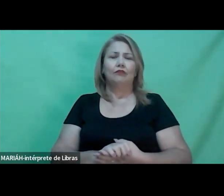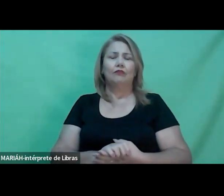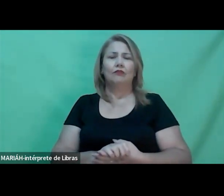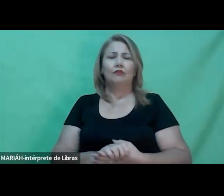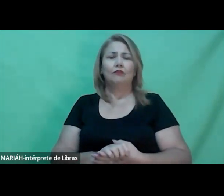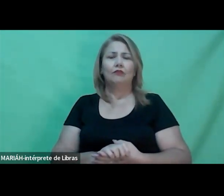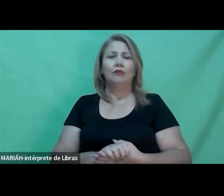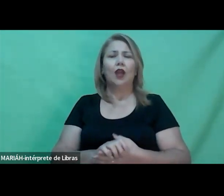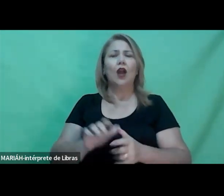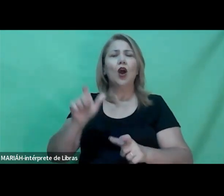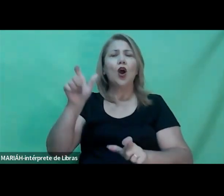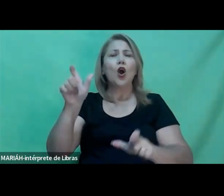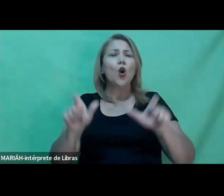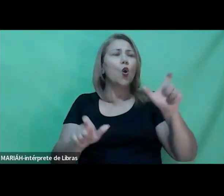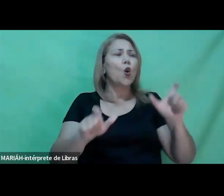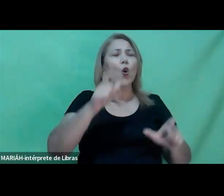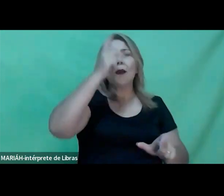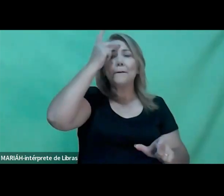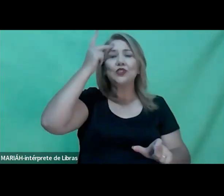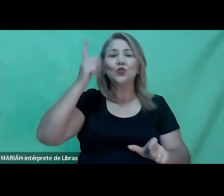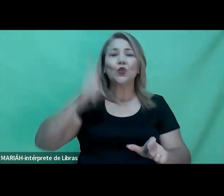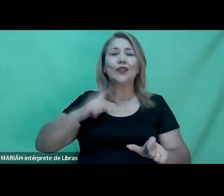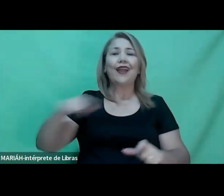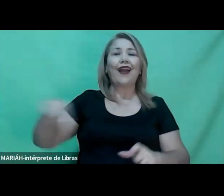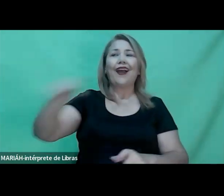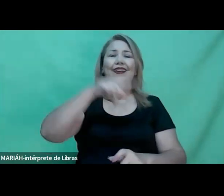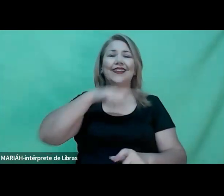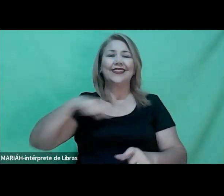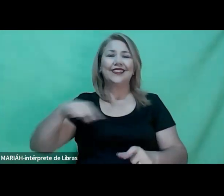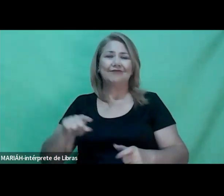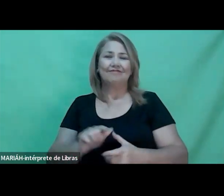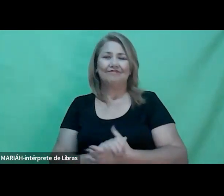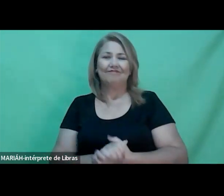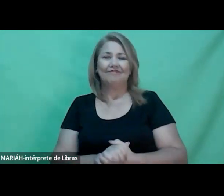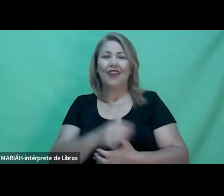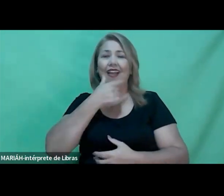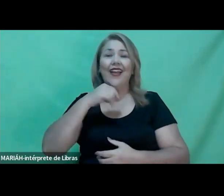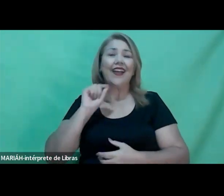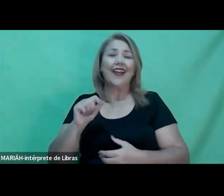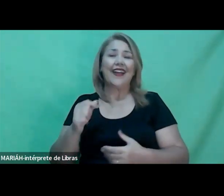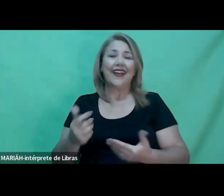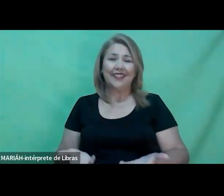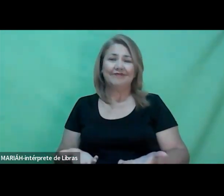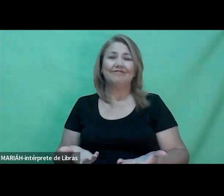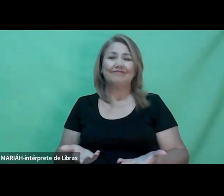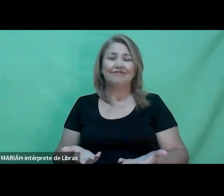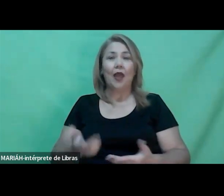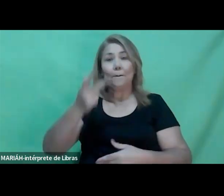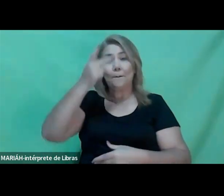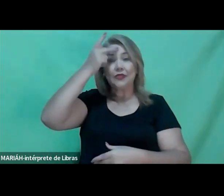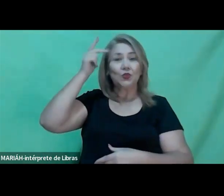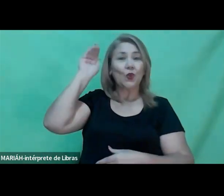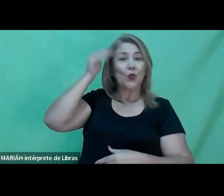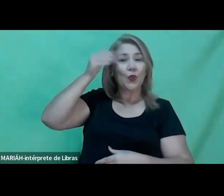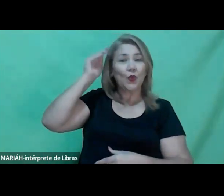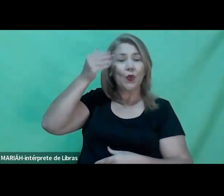personas son las que están Y dónde están ubicadas Sí para que bueno en caso de que la persona solo ciega lo requiera pueda